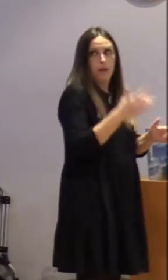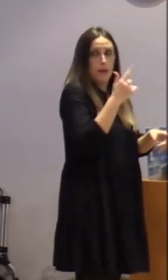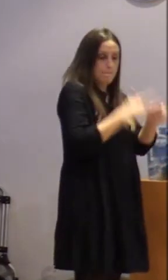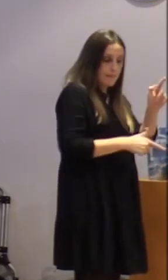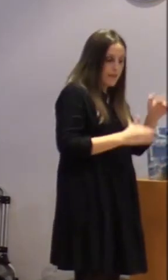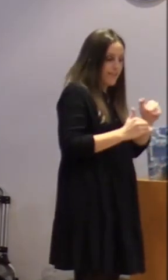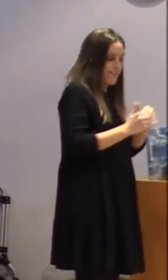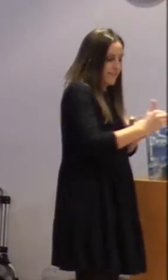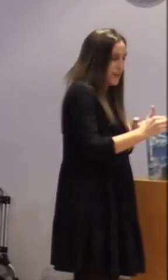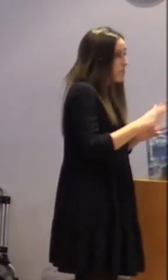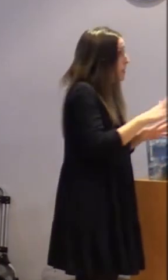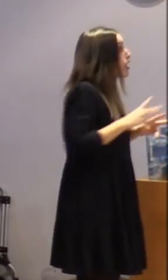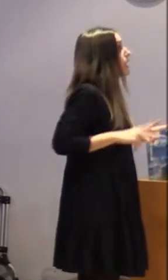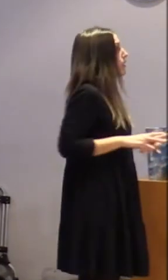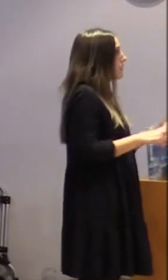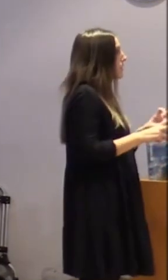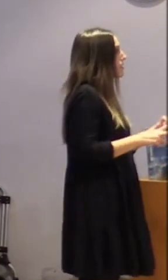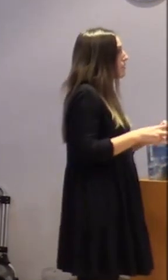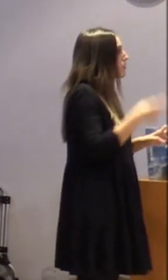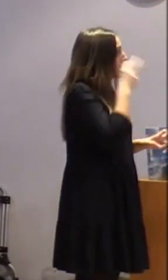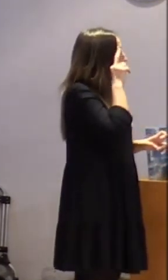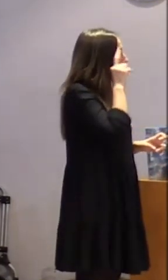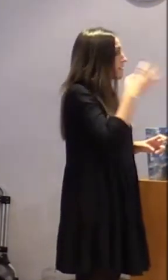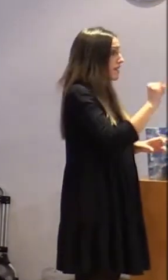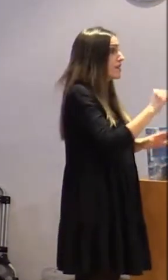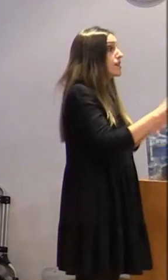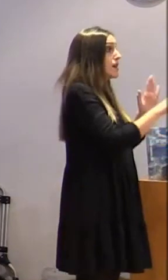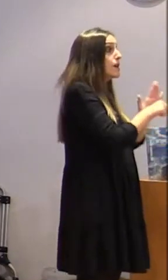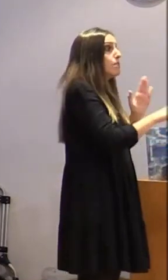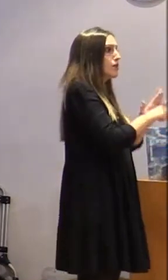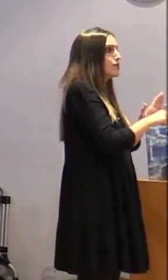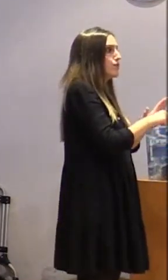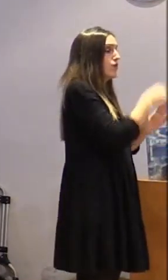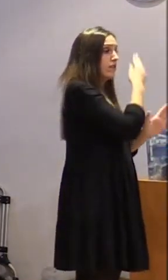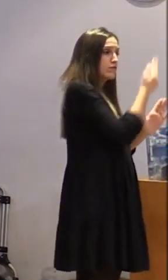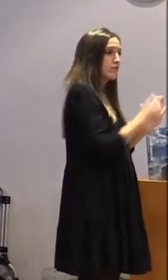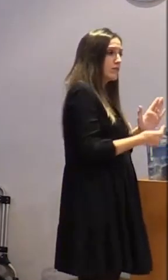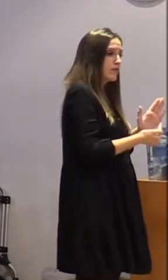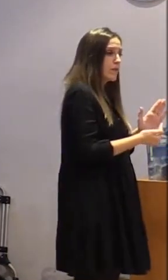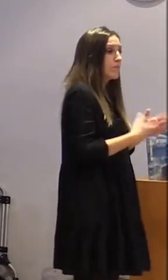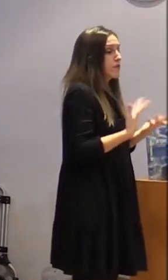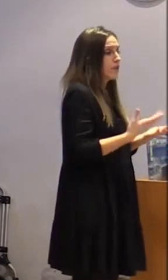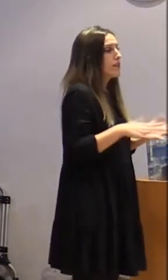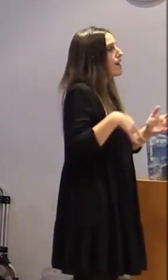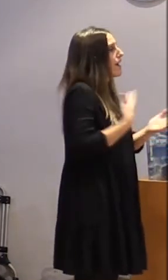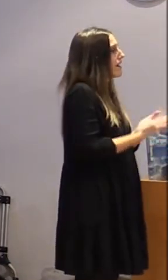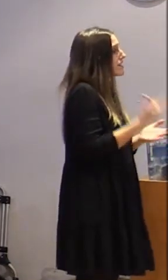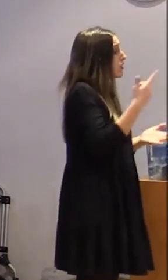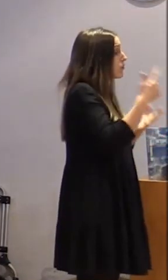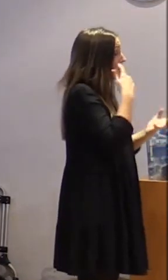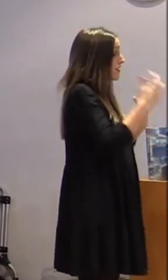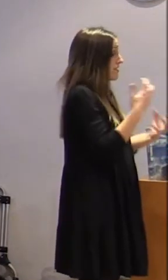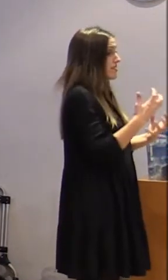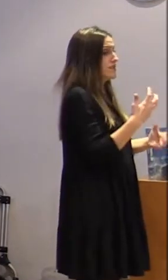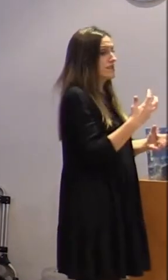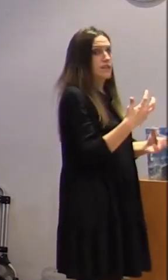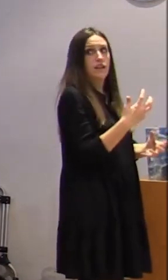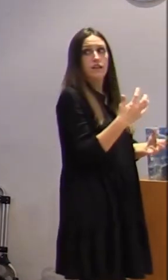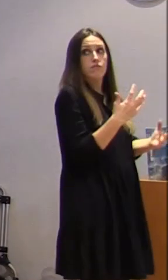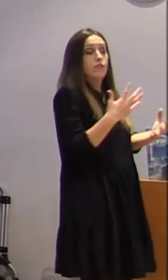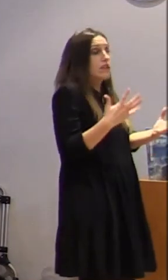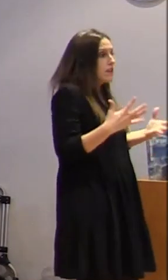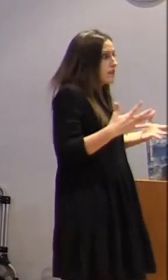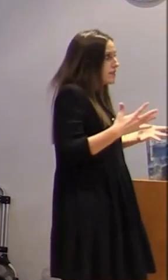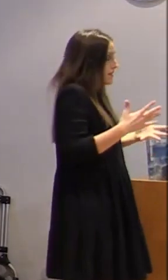y final, pero al principio tuvo esas vivencias y las terminó plasmando en su obra. Es decir, que incluso hasta un artista que